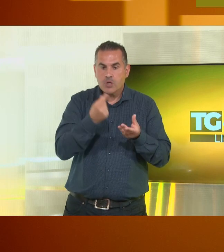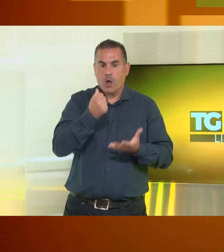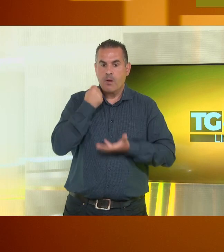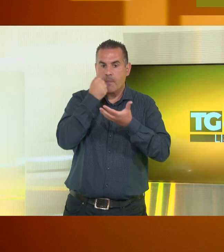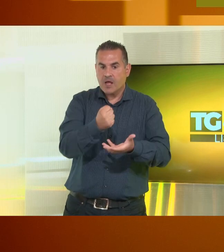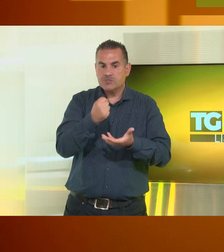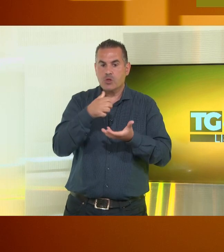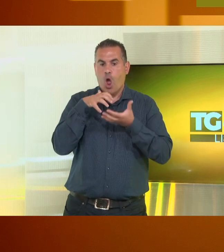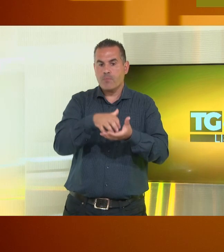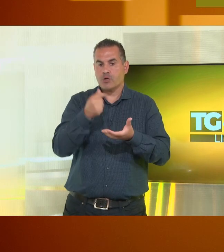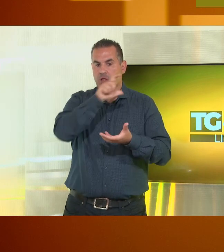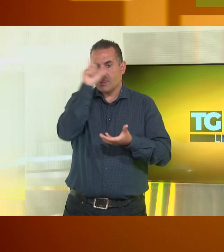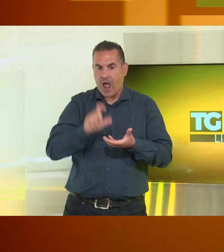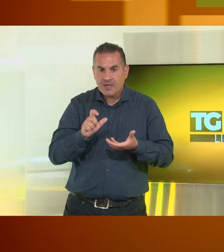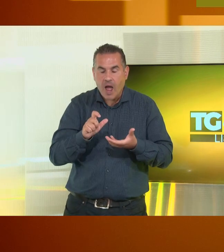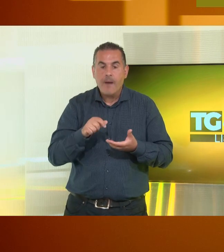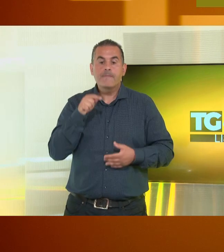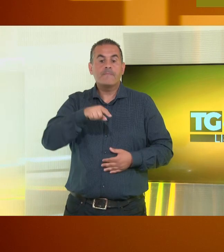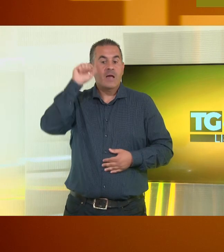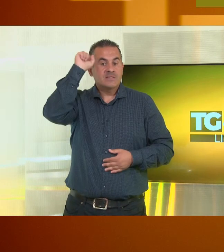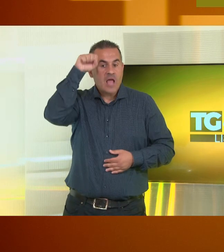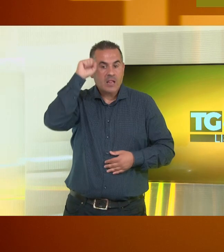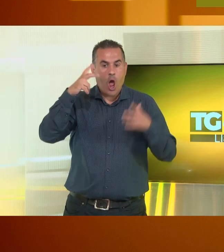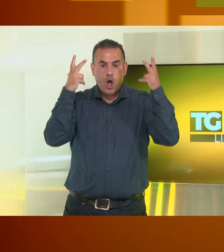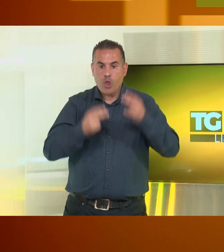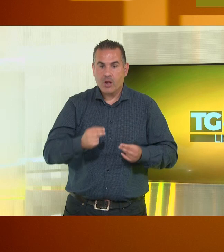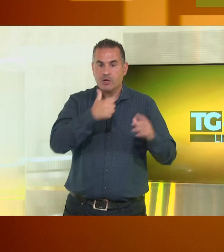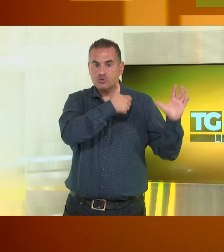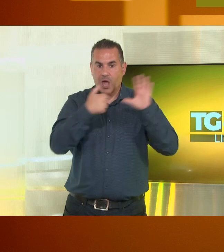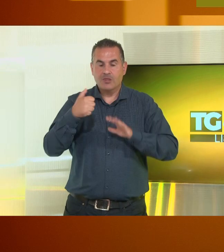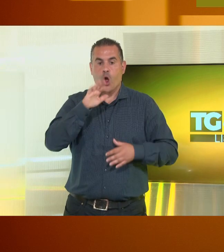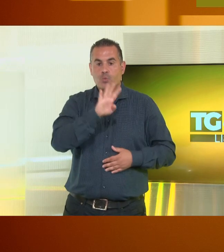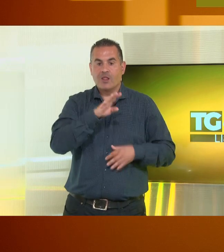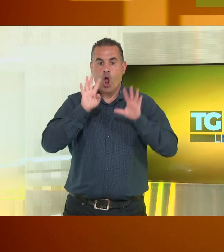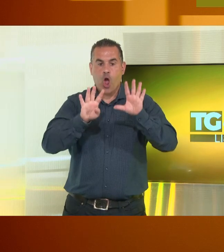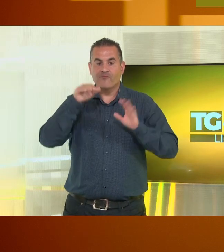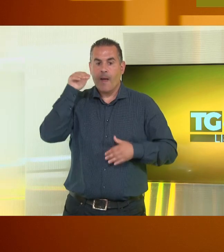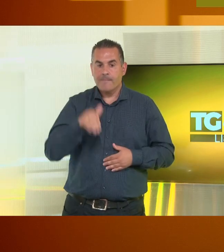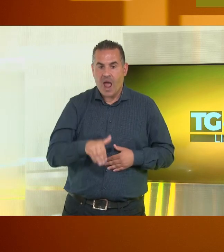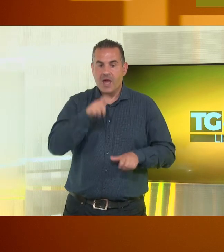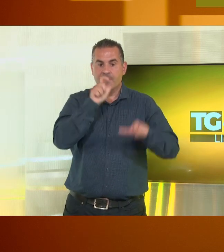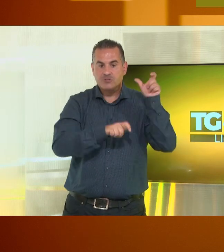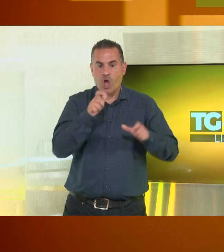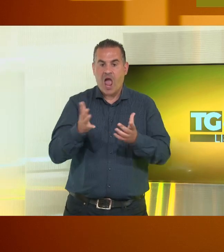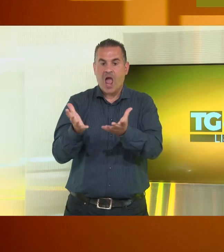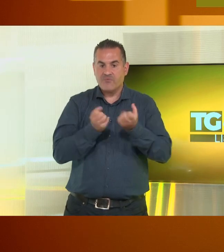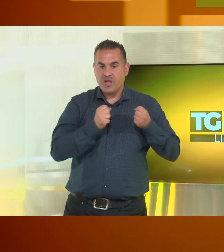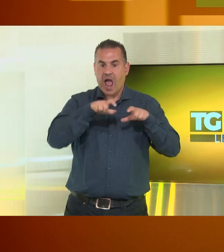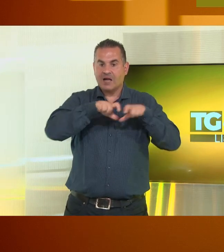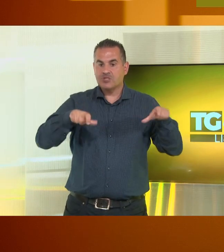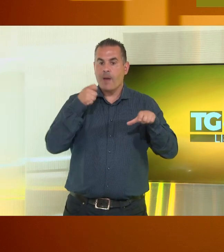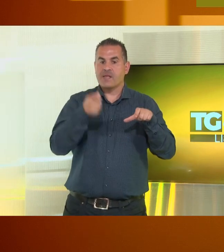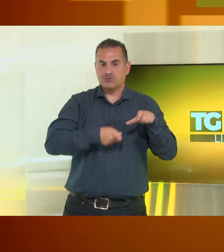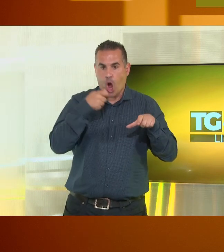Sardegna 649.000 persone ricevono l'assegno di pensione, mentre sono 566.000 quelle attive nel mondo del